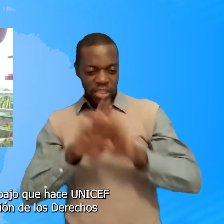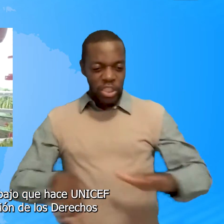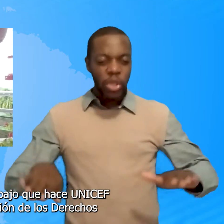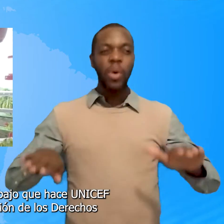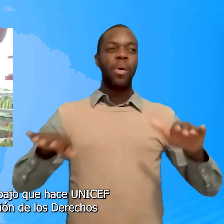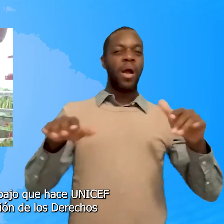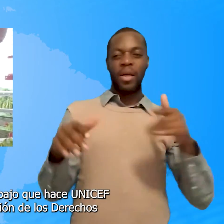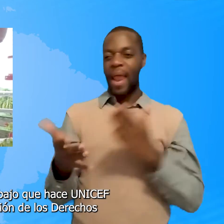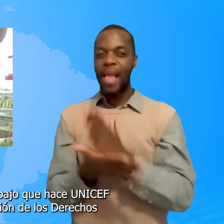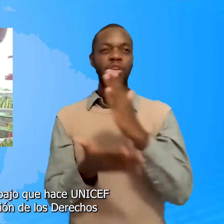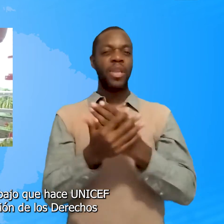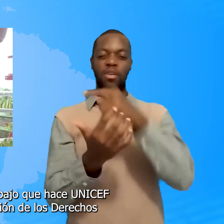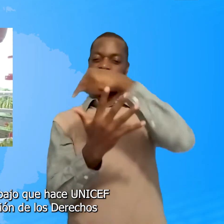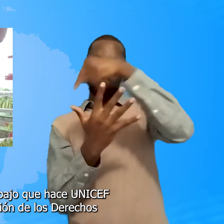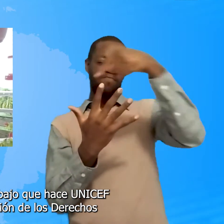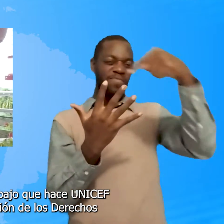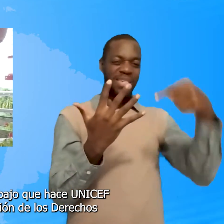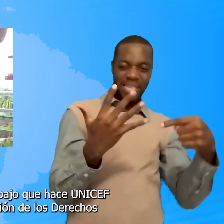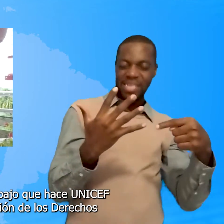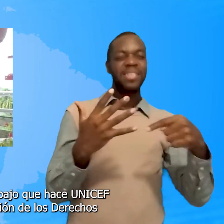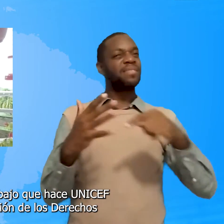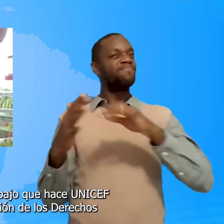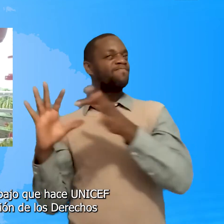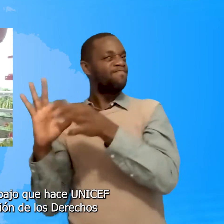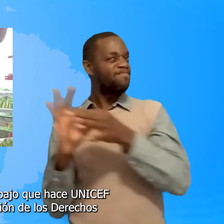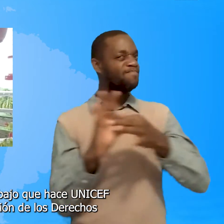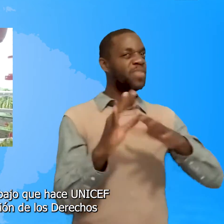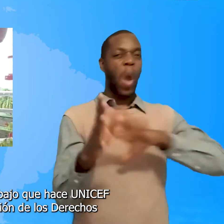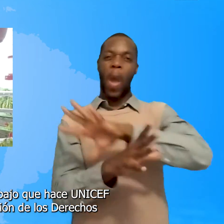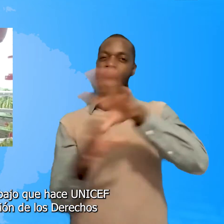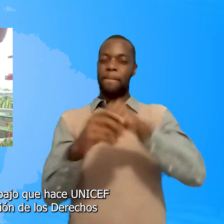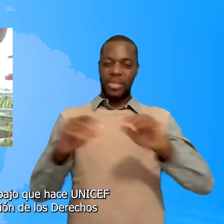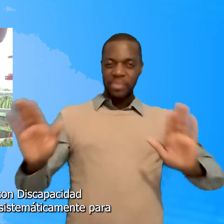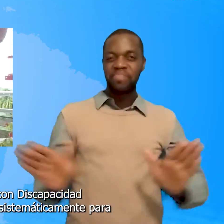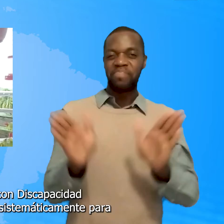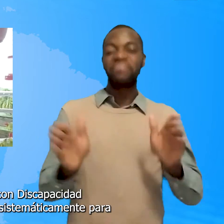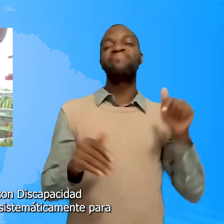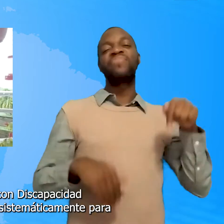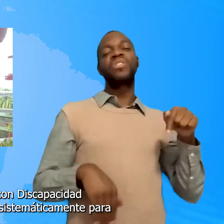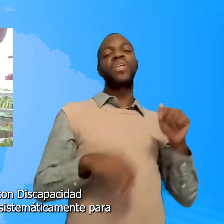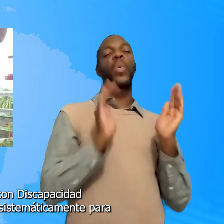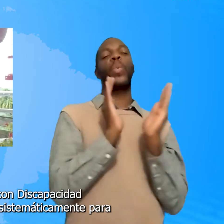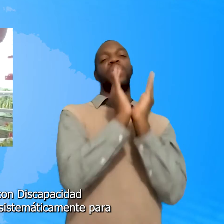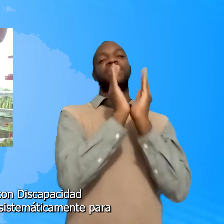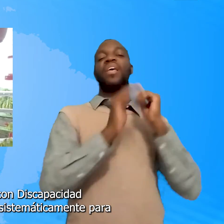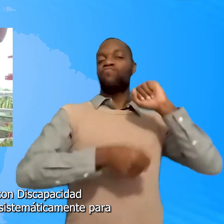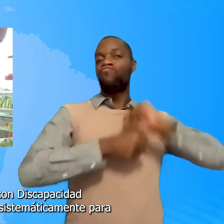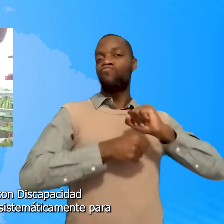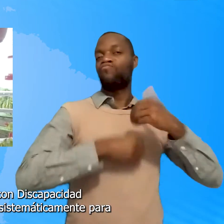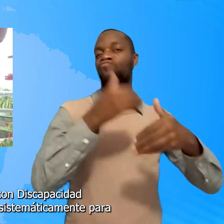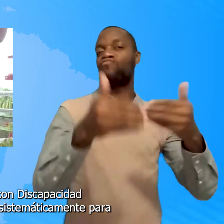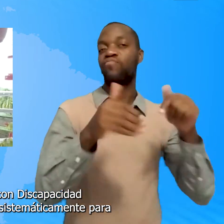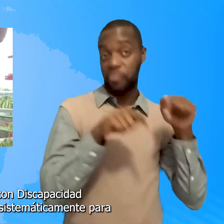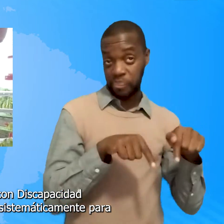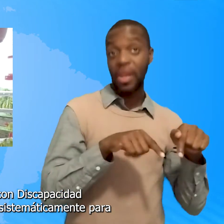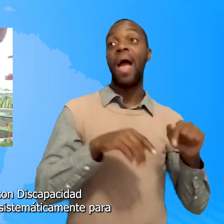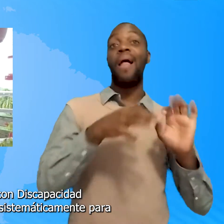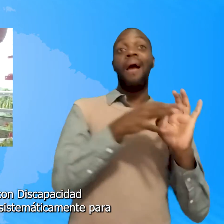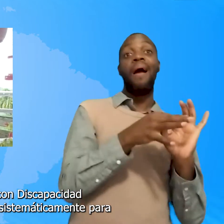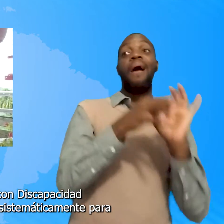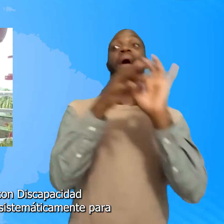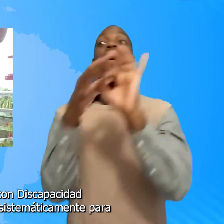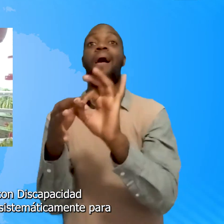el trabajo que hace UNICEF, y desde la Convención de los Derechos de las Personas con Discapacidad ha venido